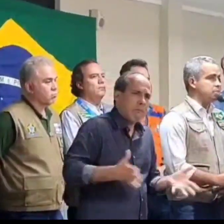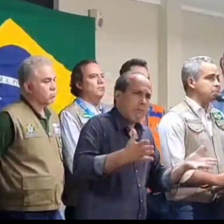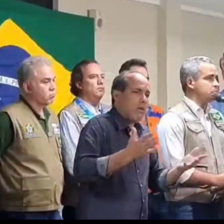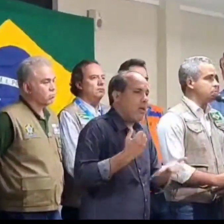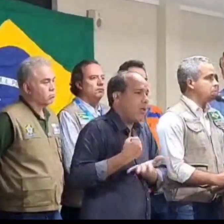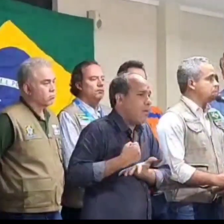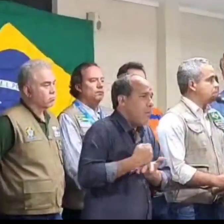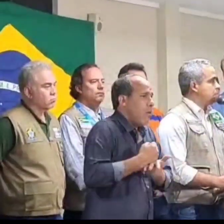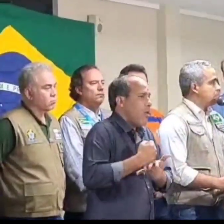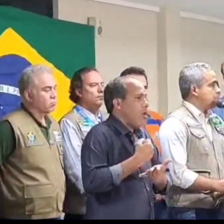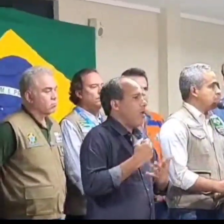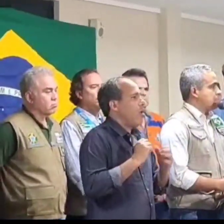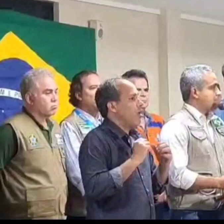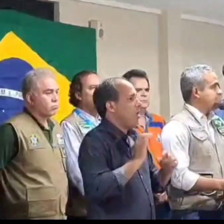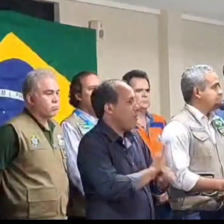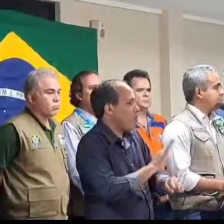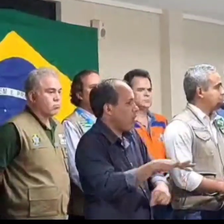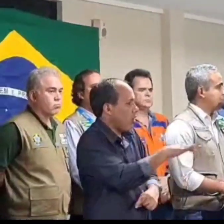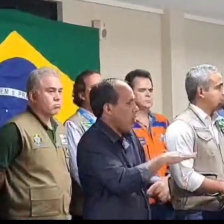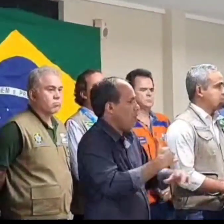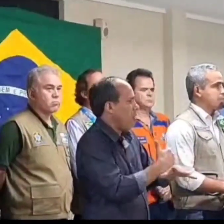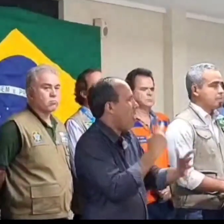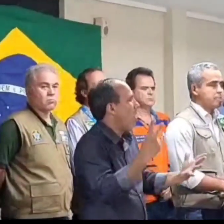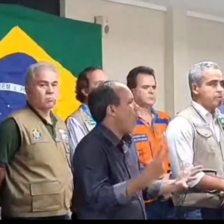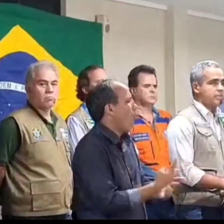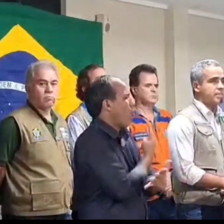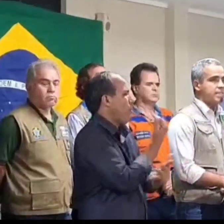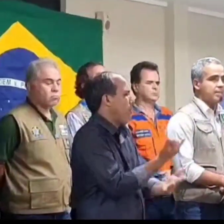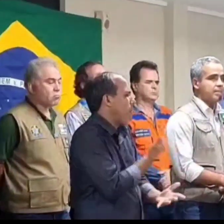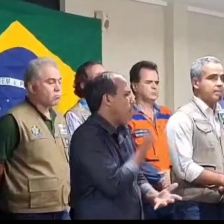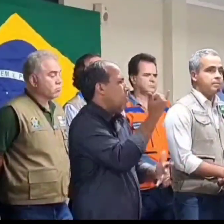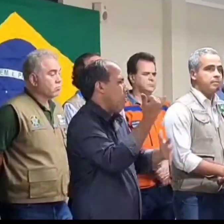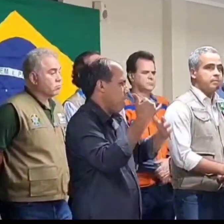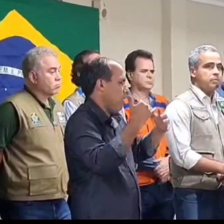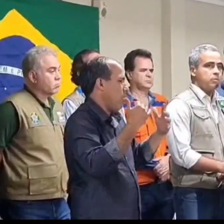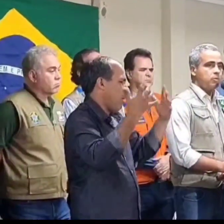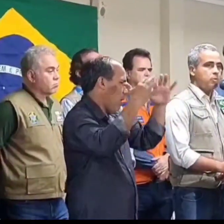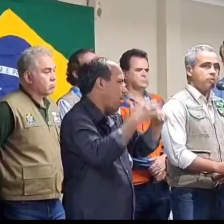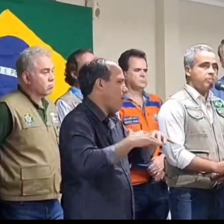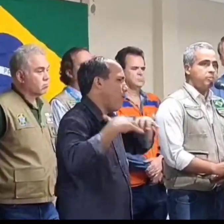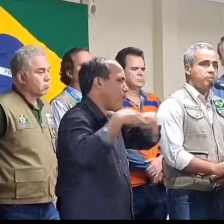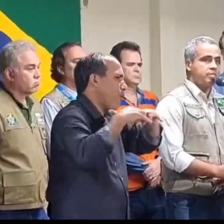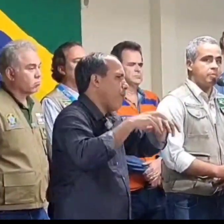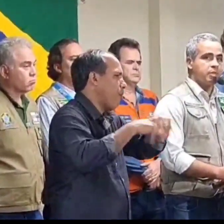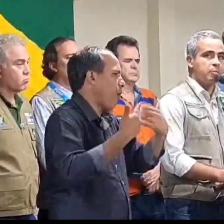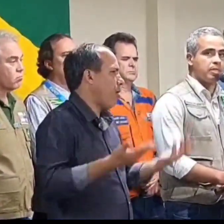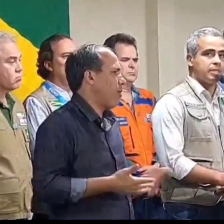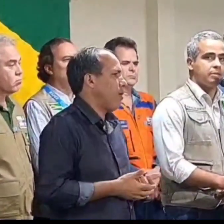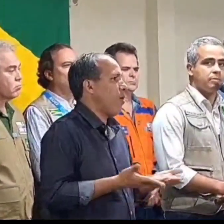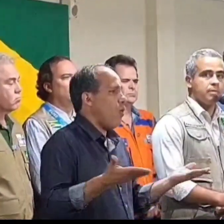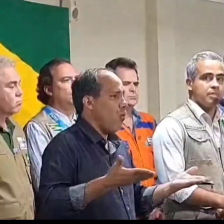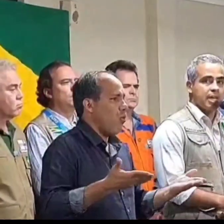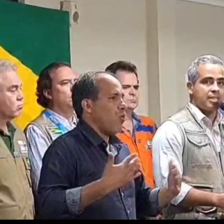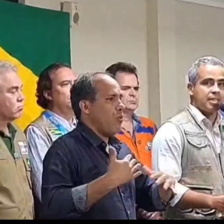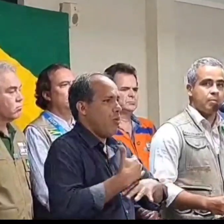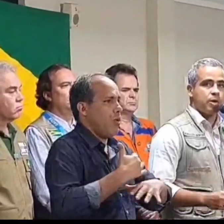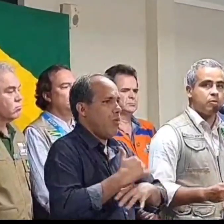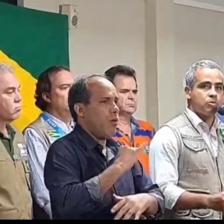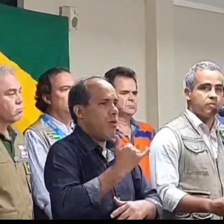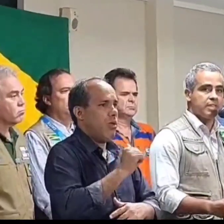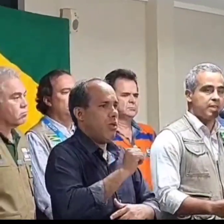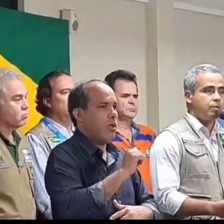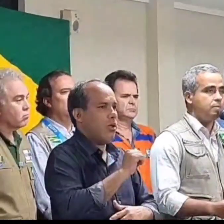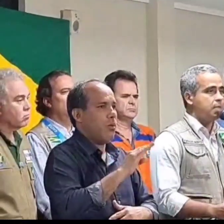dos municípios atingidos por esse desastre. Hoje o município de Jaboatão já